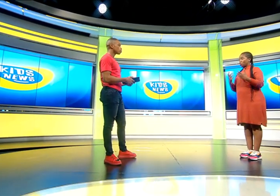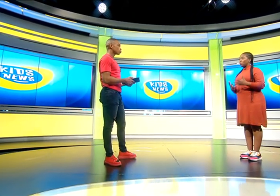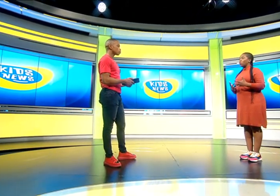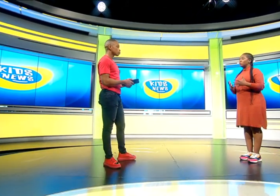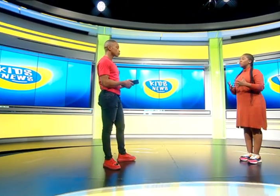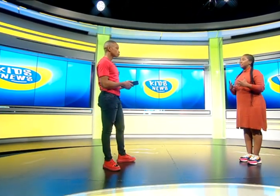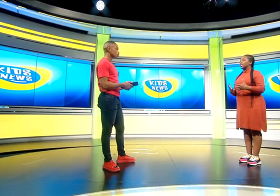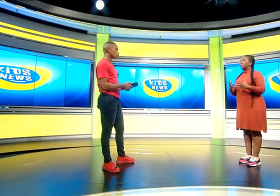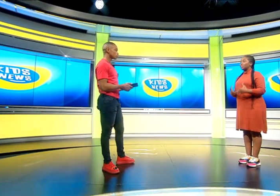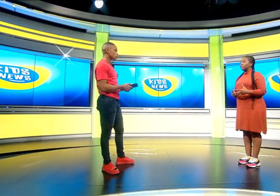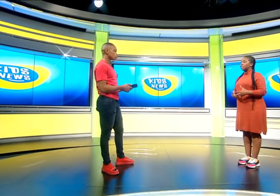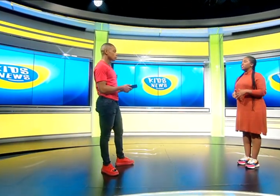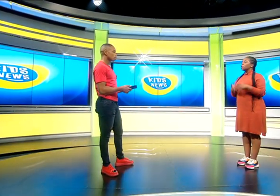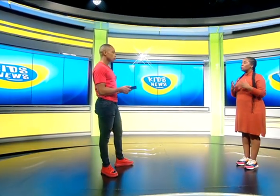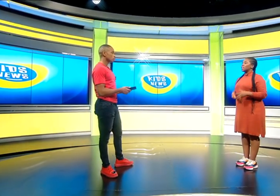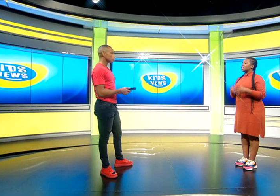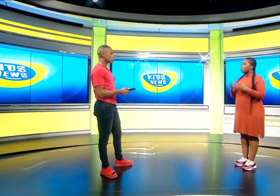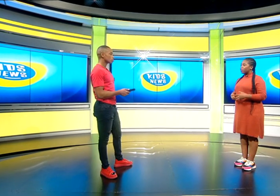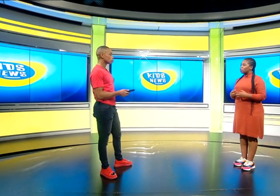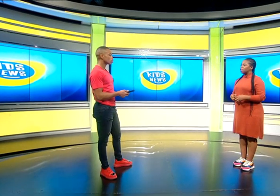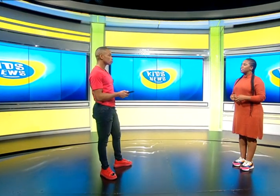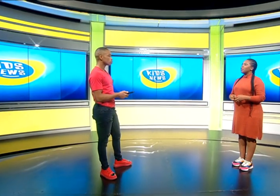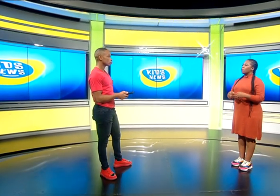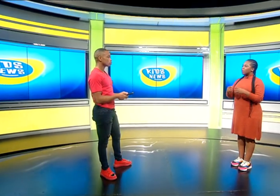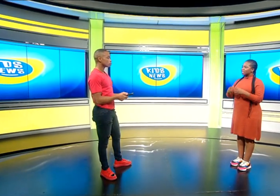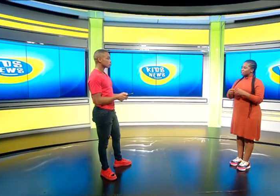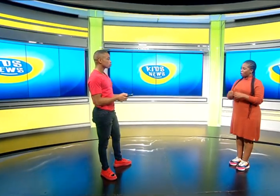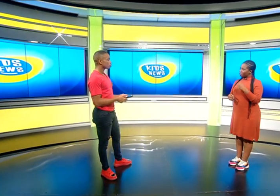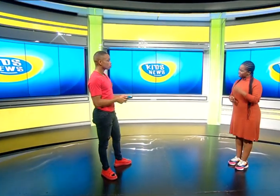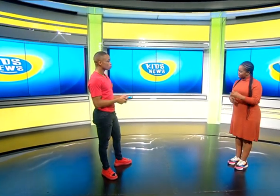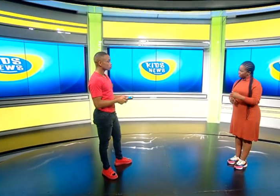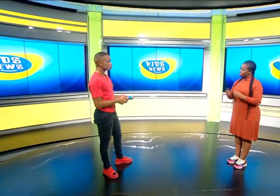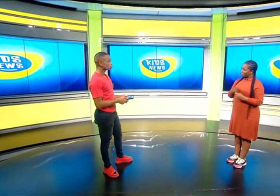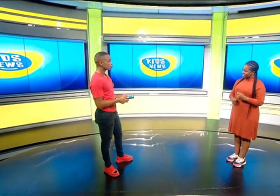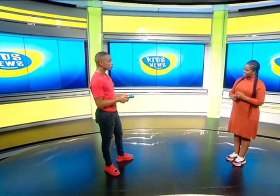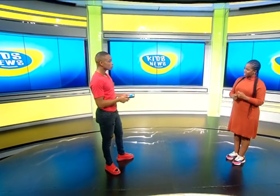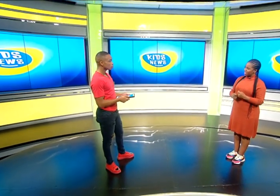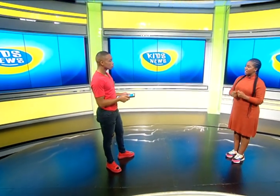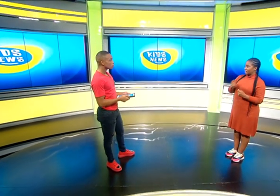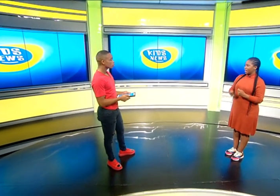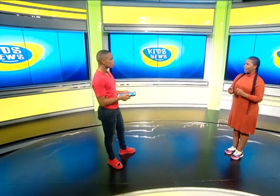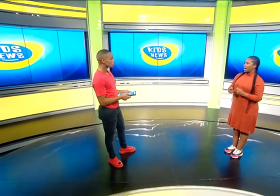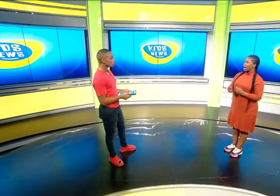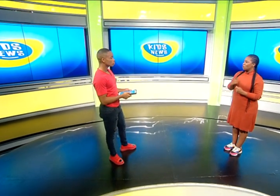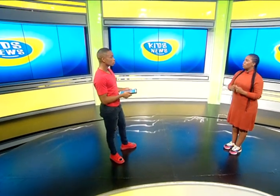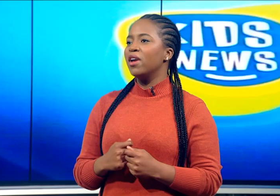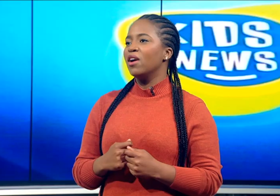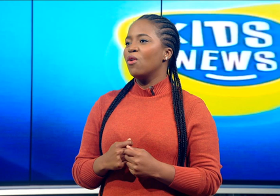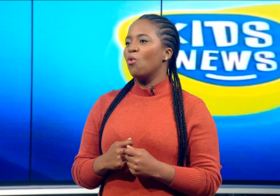sikhuluma ngolimi lezandla namhlanje sikhuthaza abantu ukuthi uma sekuthiwa commentani commendeke nithi hayi ke alube